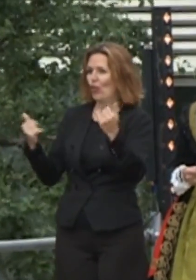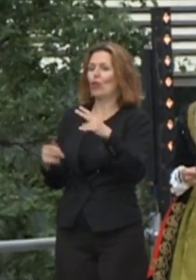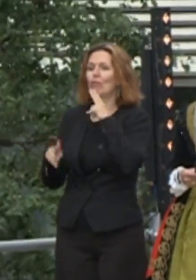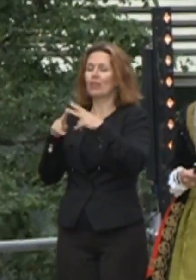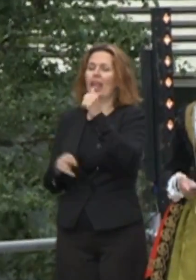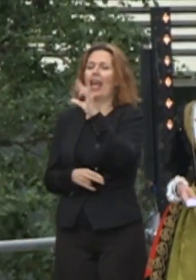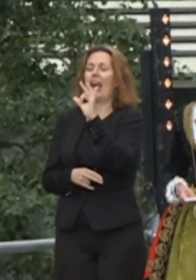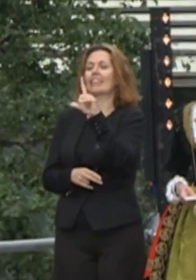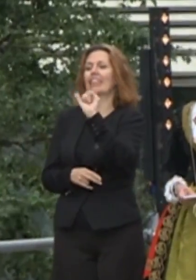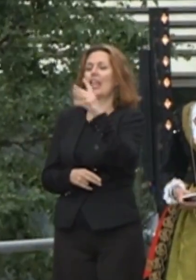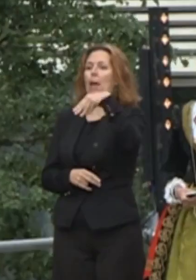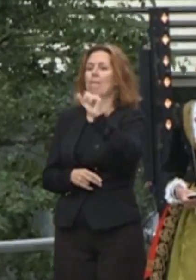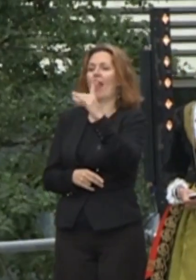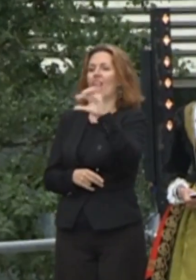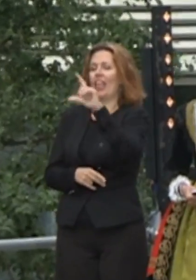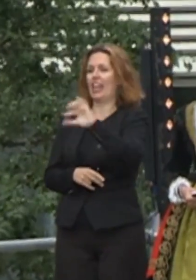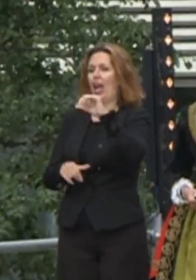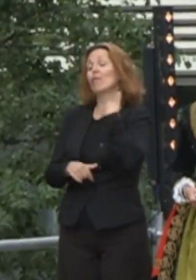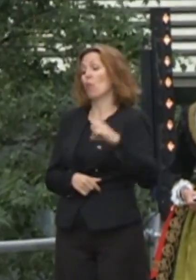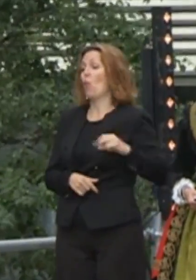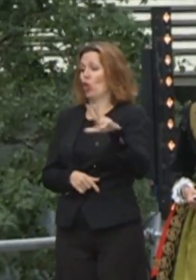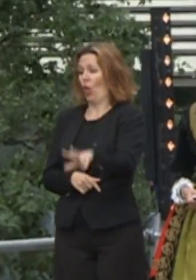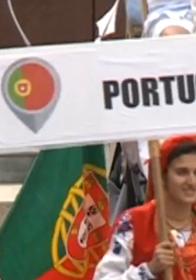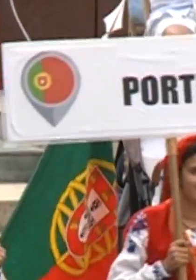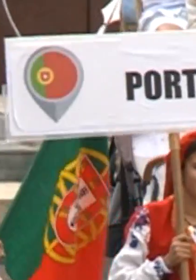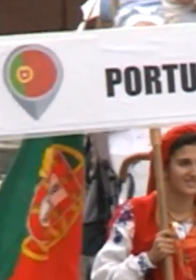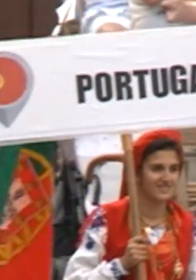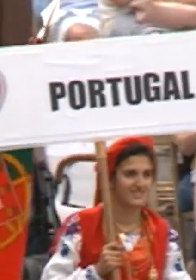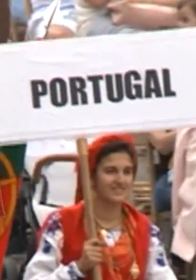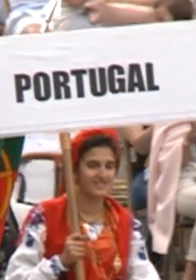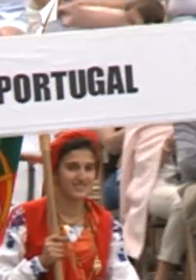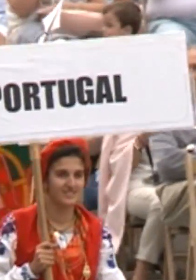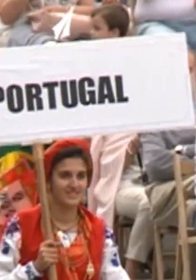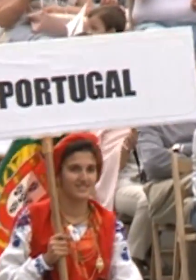As Labradeiras de Meadela, Portugal.